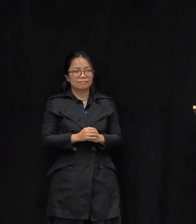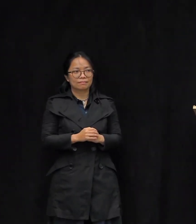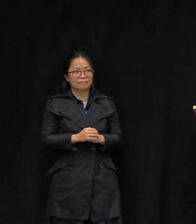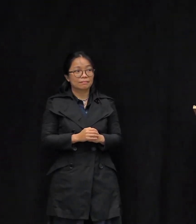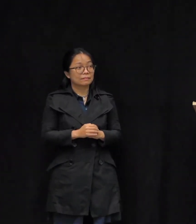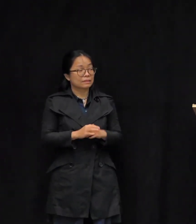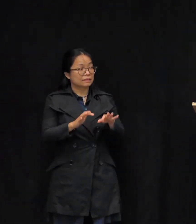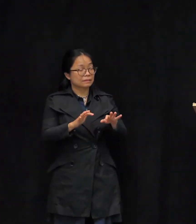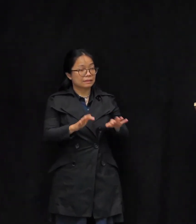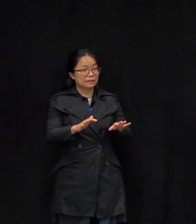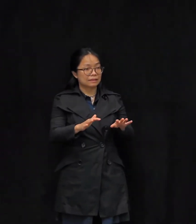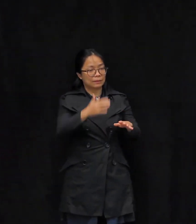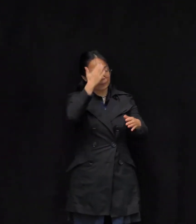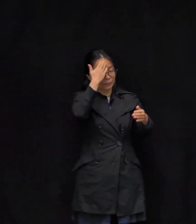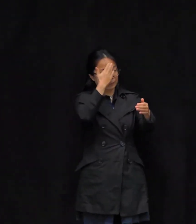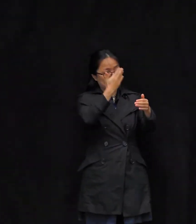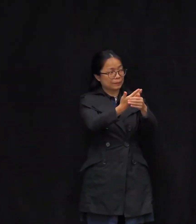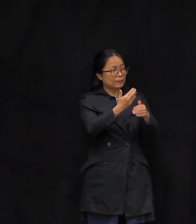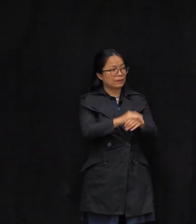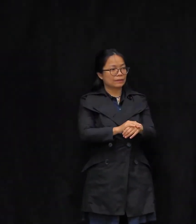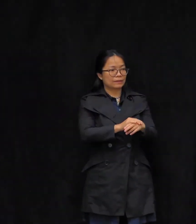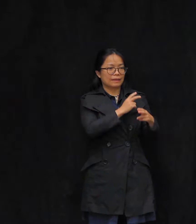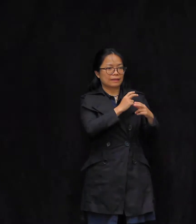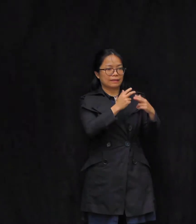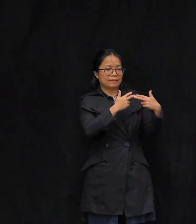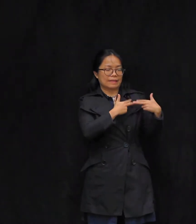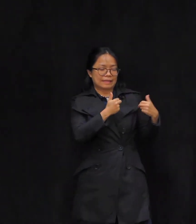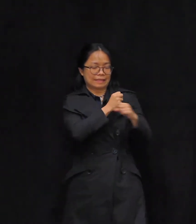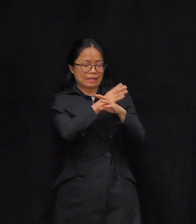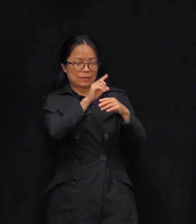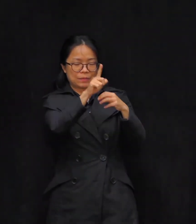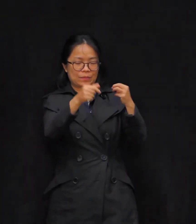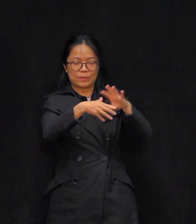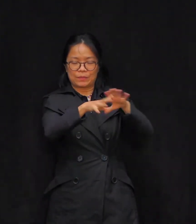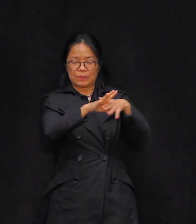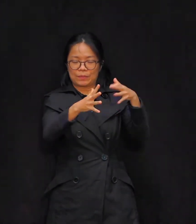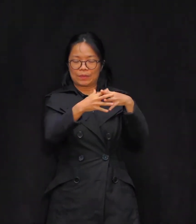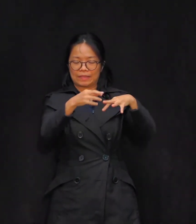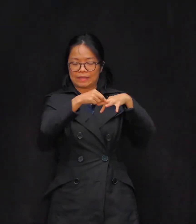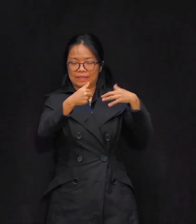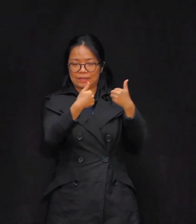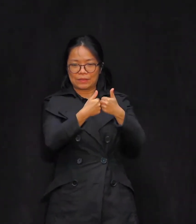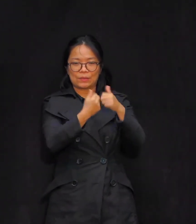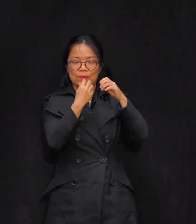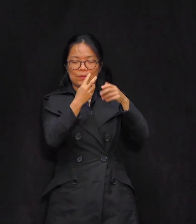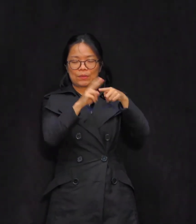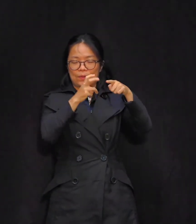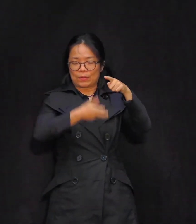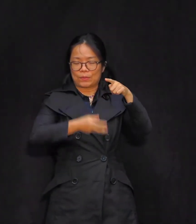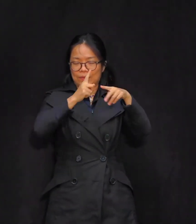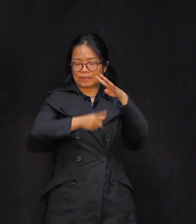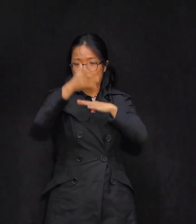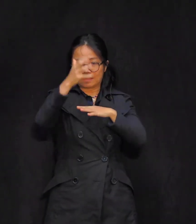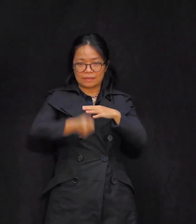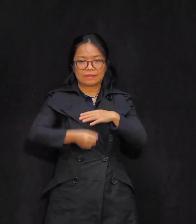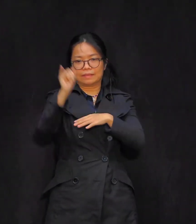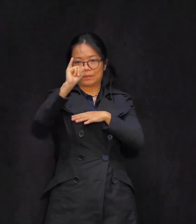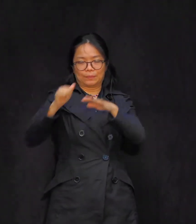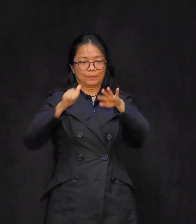现在呢，我们请蔡瑞月文化基金会董事长萧沃婷女士致